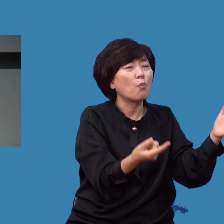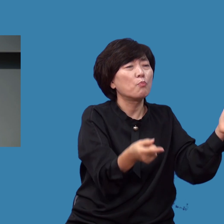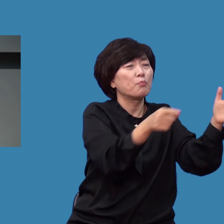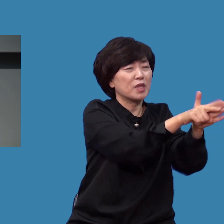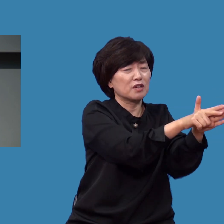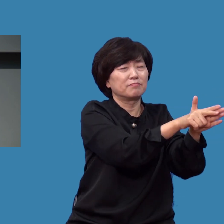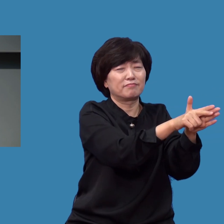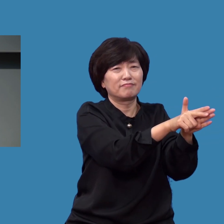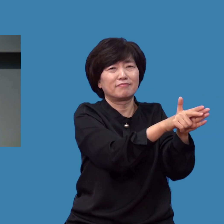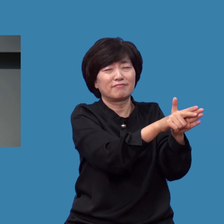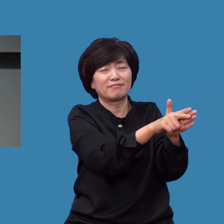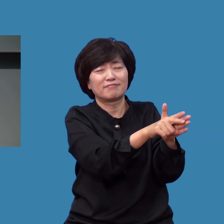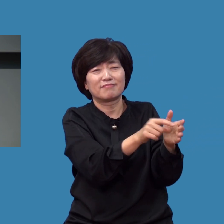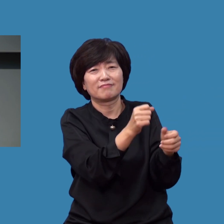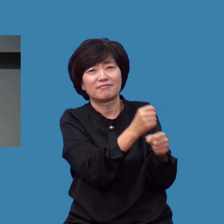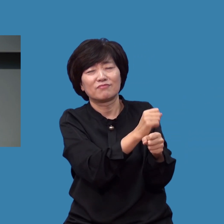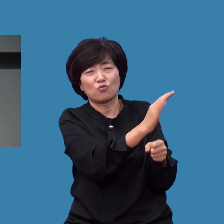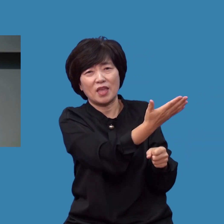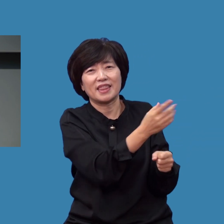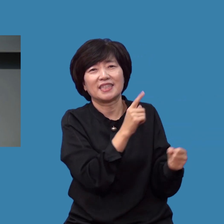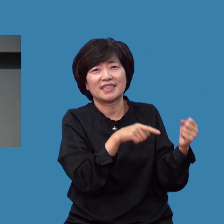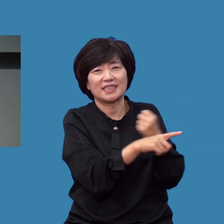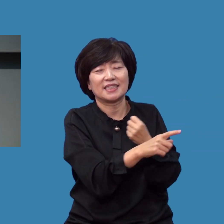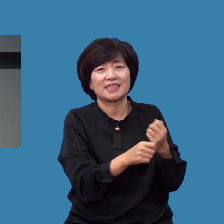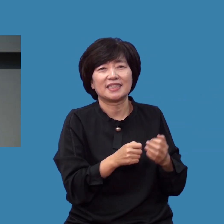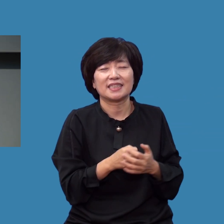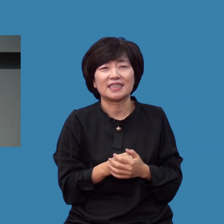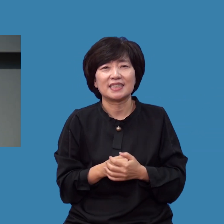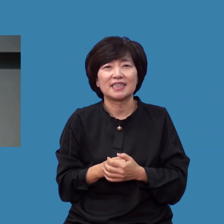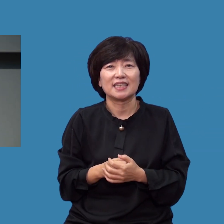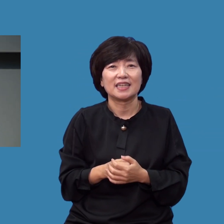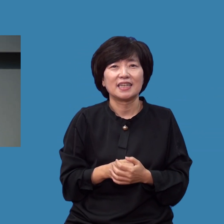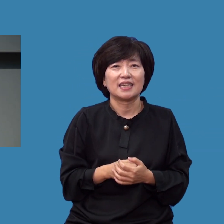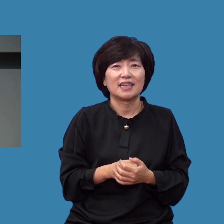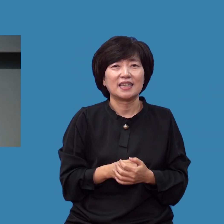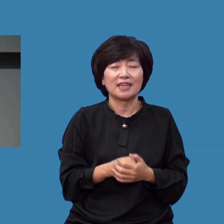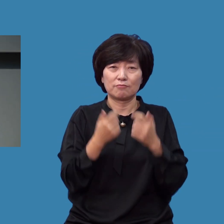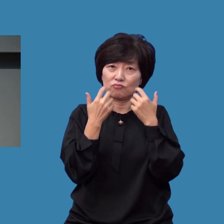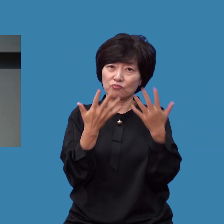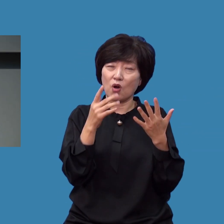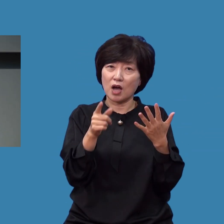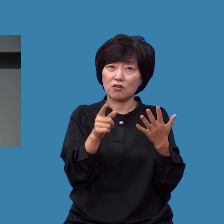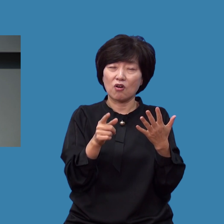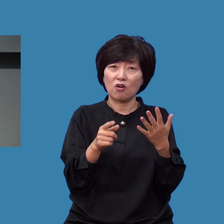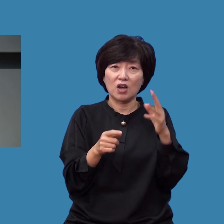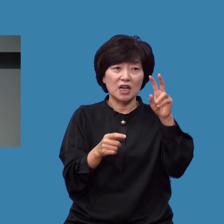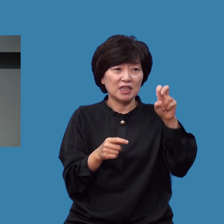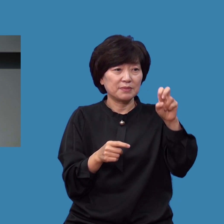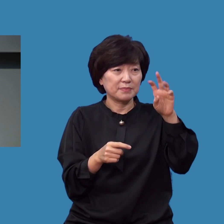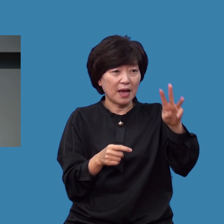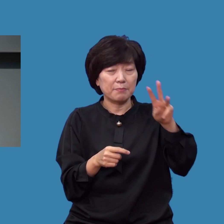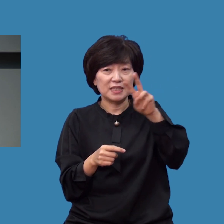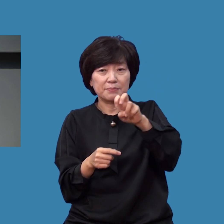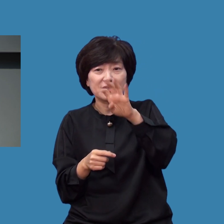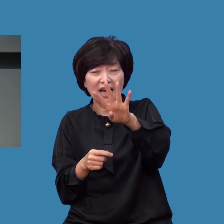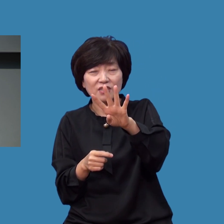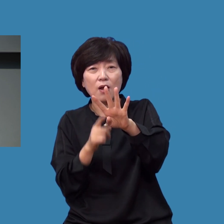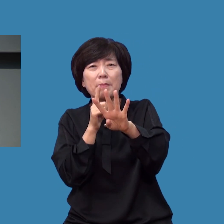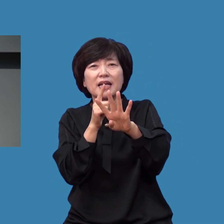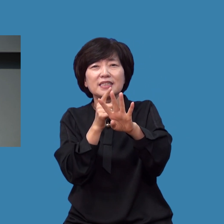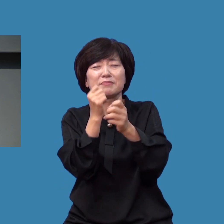헬라어 원어 때문에 지금 복잡하게 잘못 전달된 거예요. 그래서 이것은 그것이 분명한 게 23, 24, 25절 보면 그 설명을